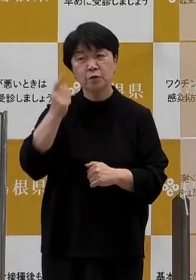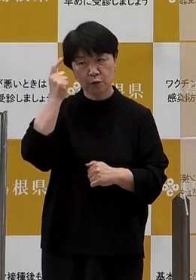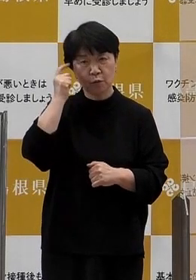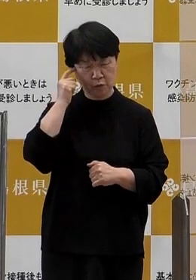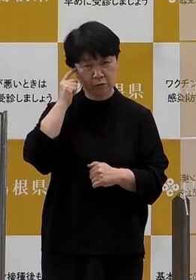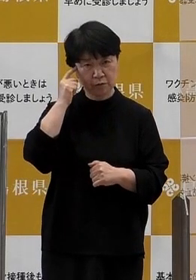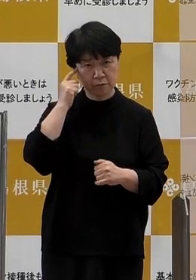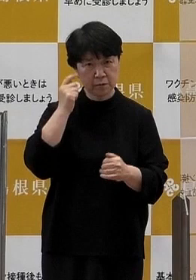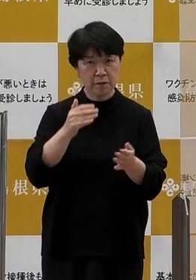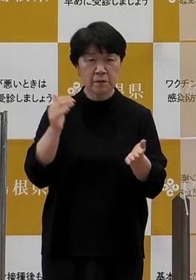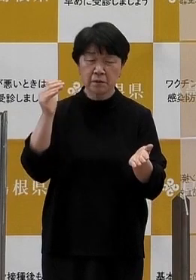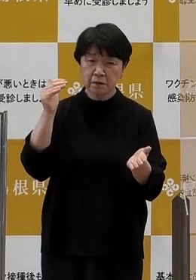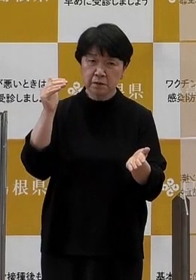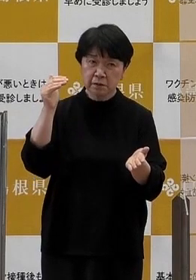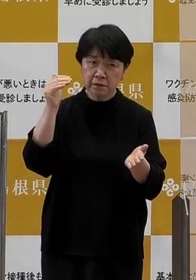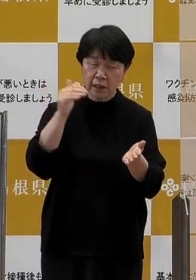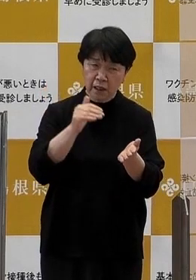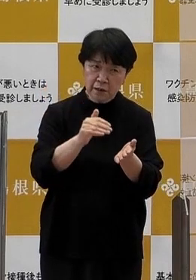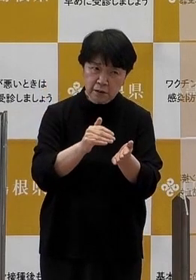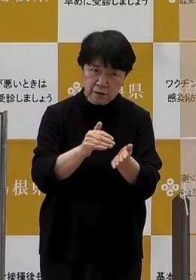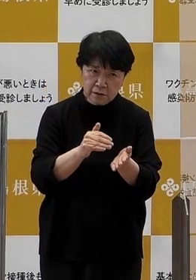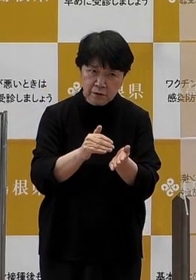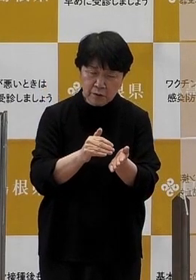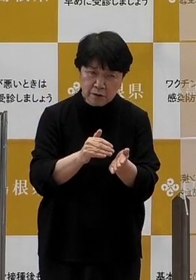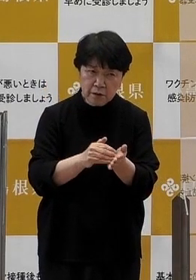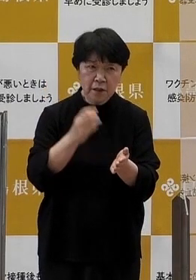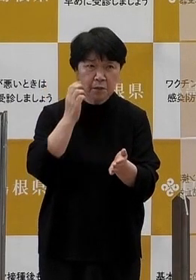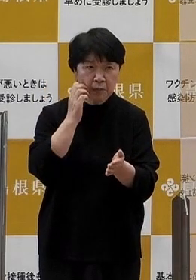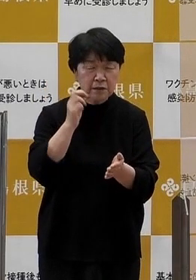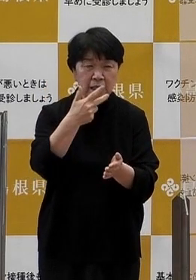に、まあ、市の方で言われるのか、